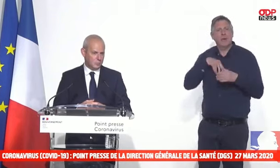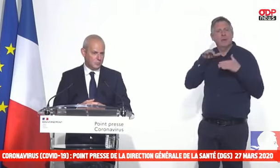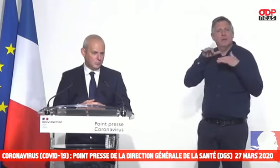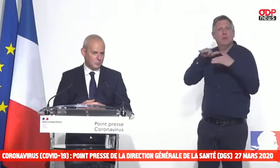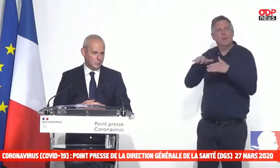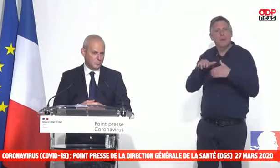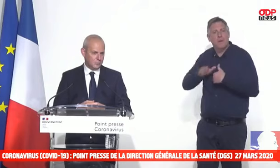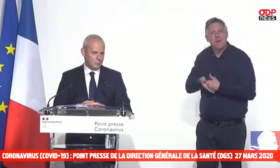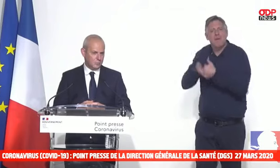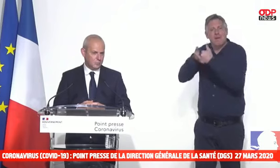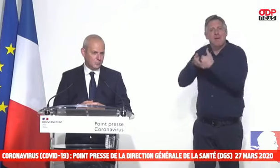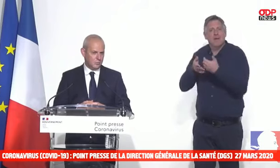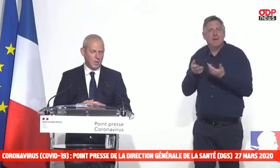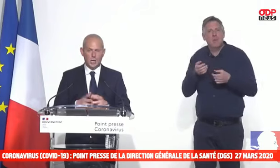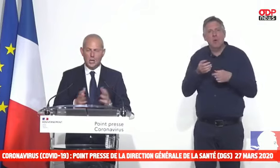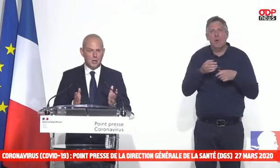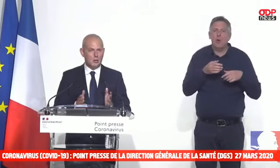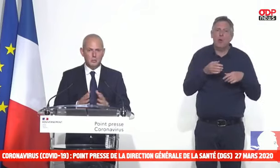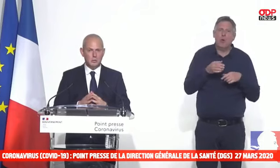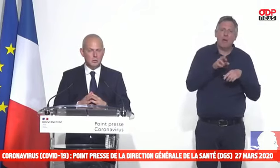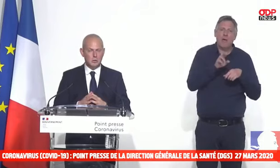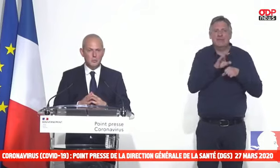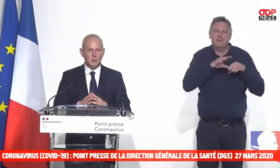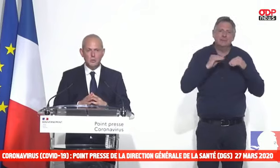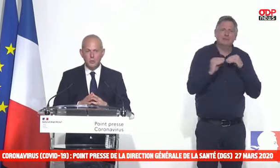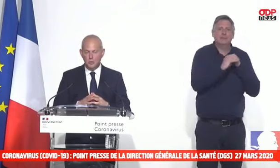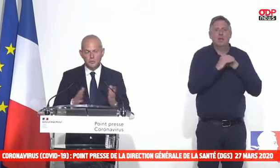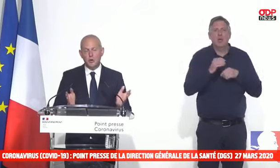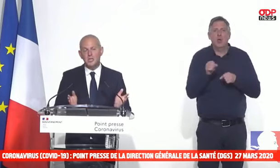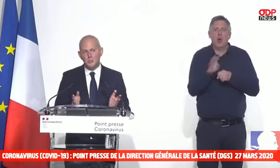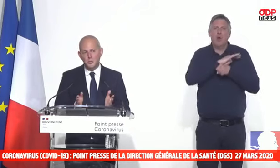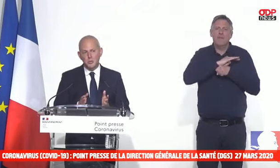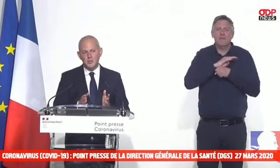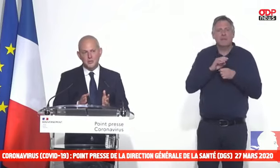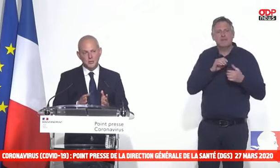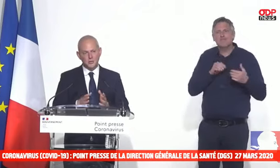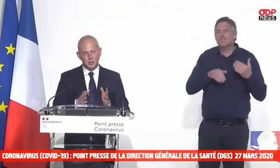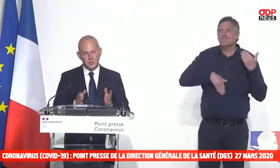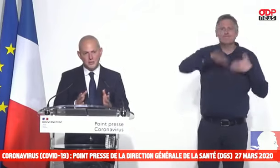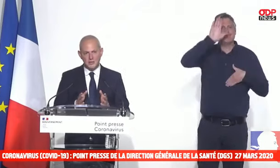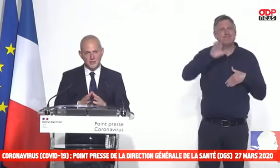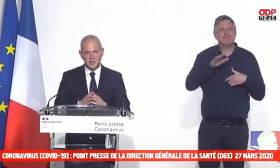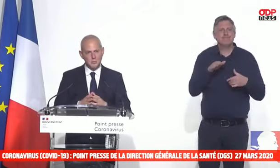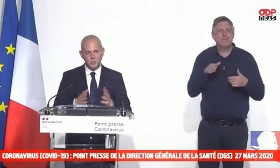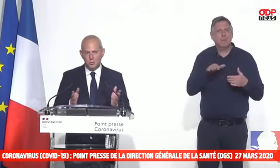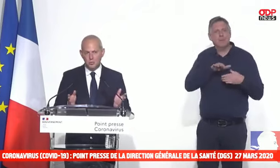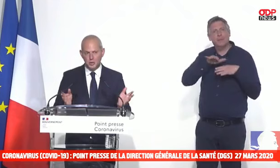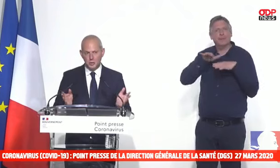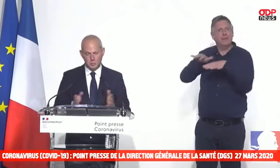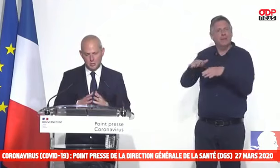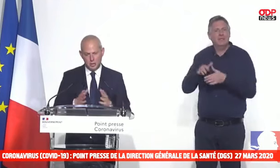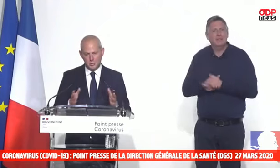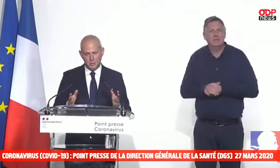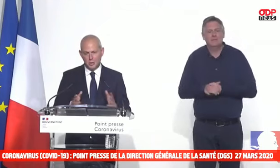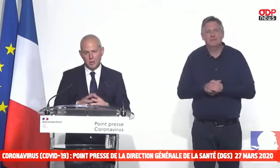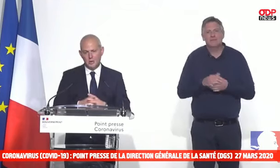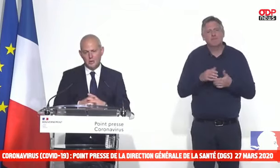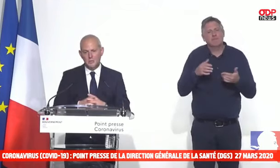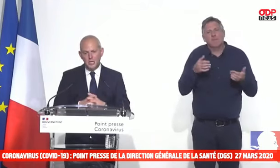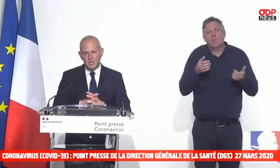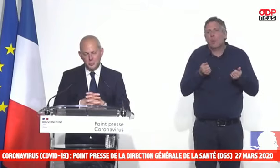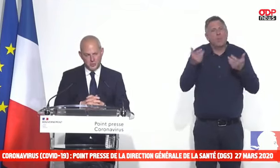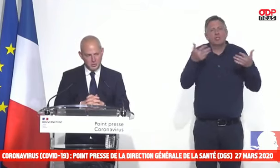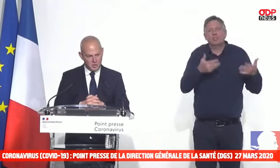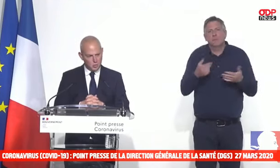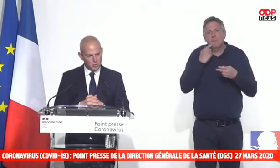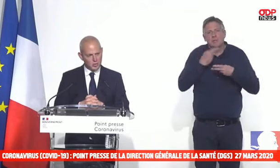dispositif renfort-Covid ? Alors, une formidable mobilisation. Je n'ai pas les statistiques, mais tout le monde nous dit qu'il y a des